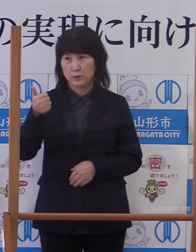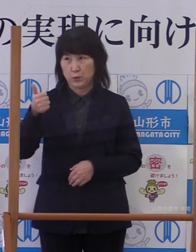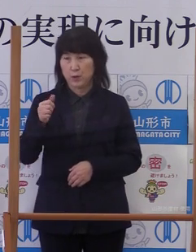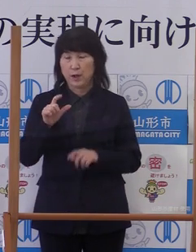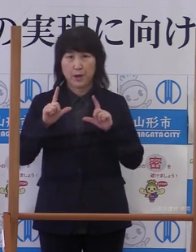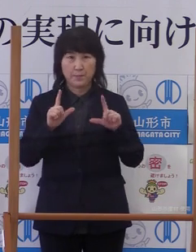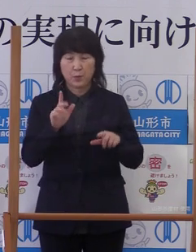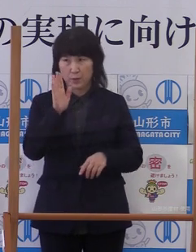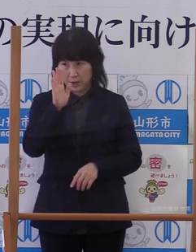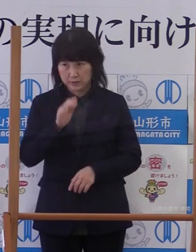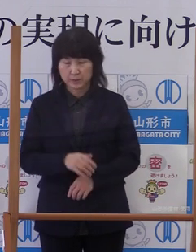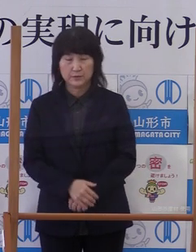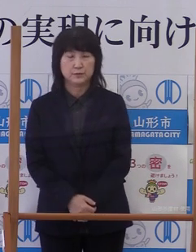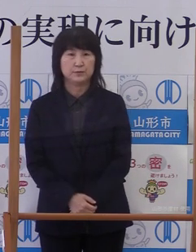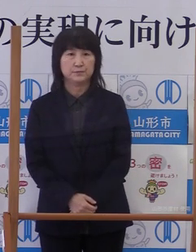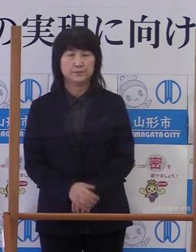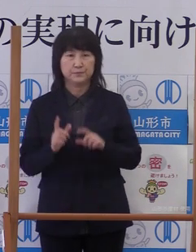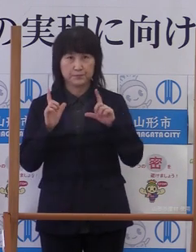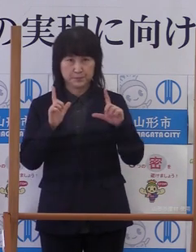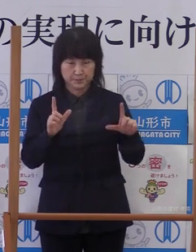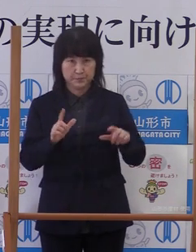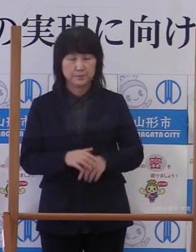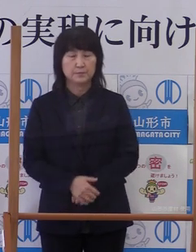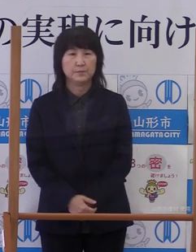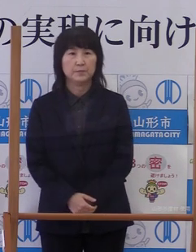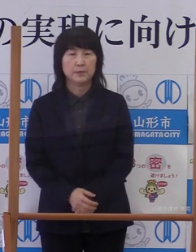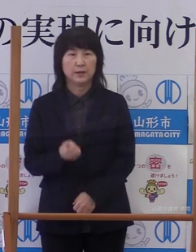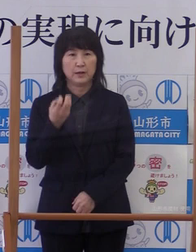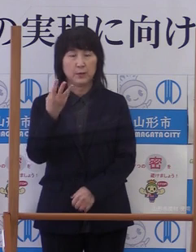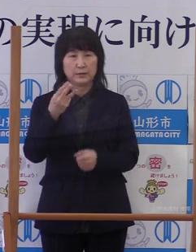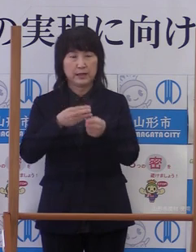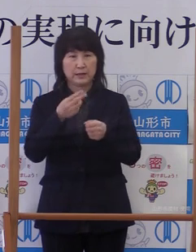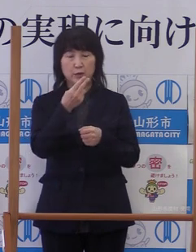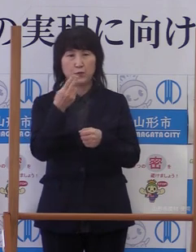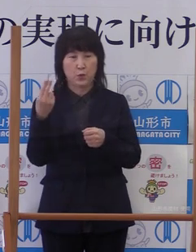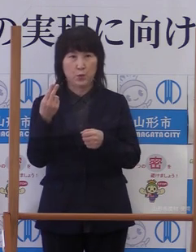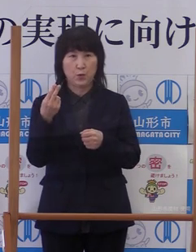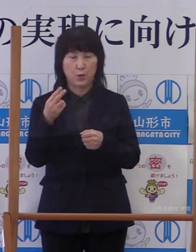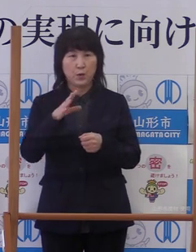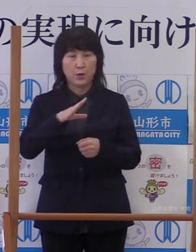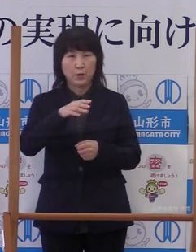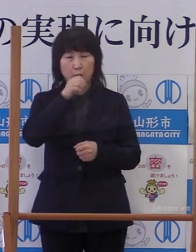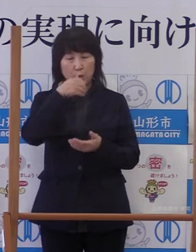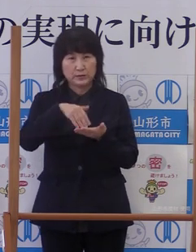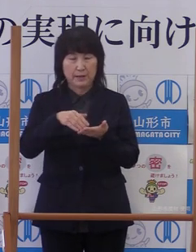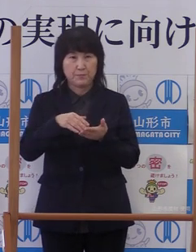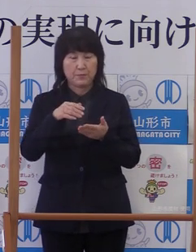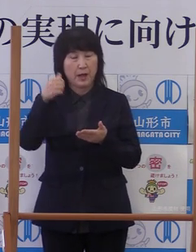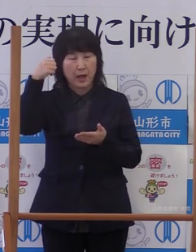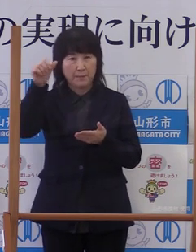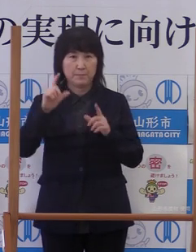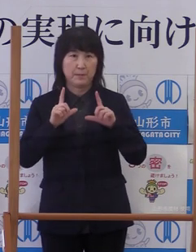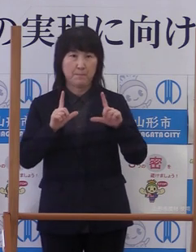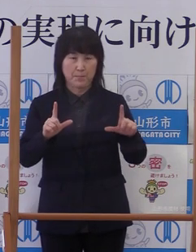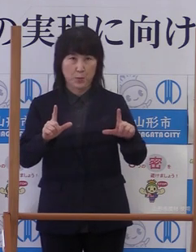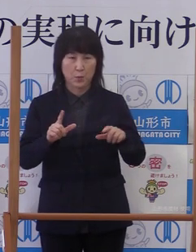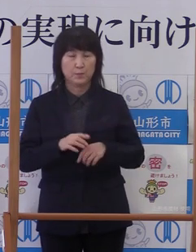表をお願いいたします。 はい、それでは令和3年度当初予算案について発表いたします